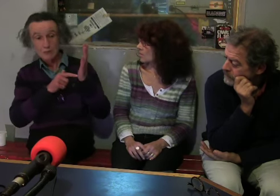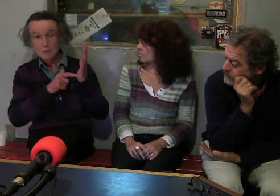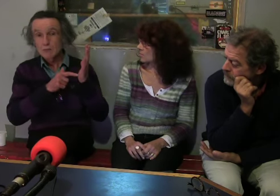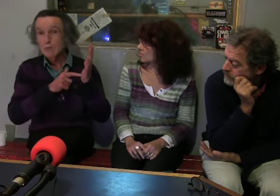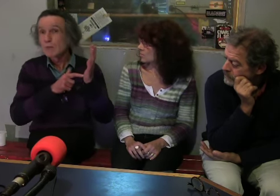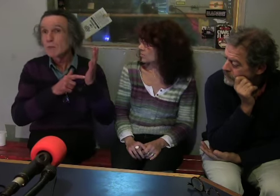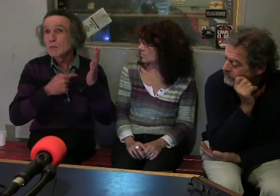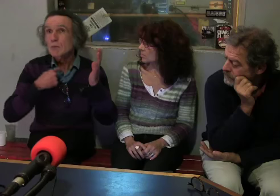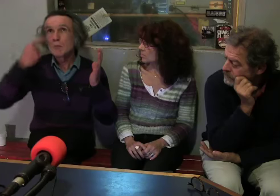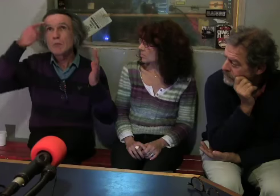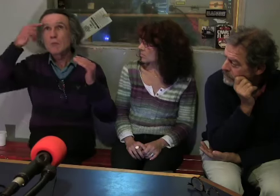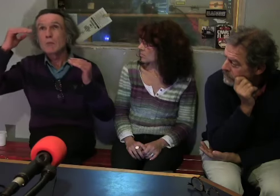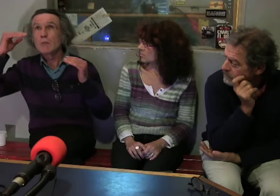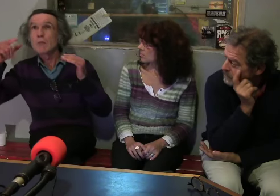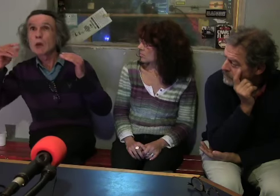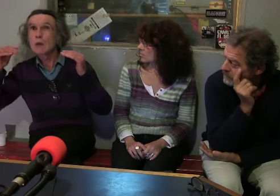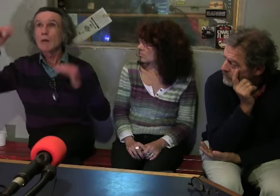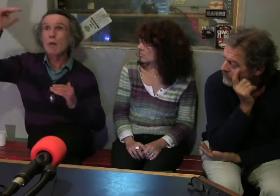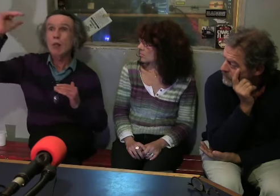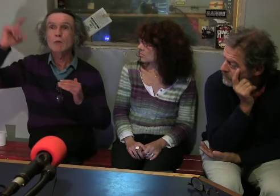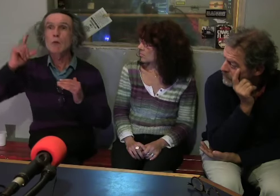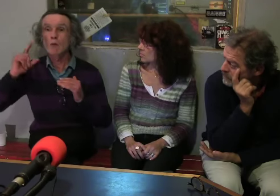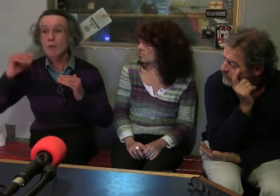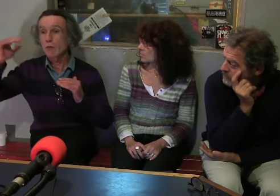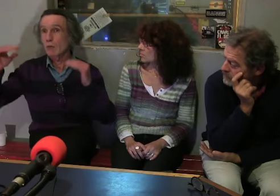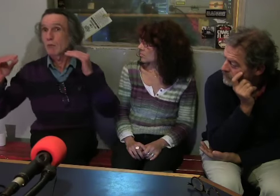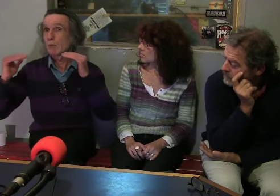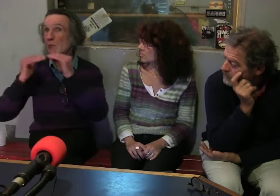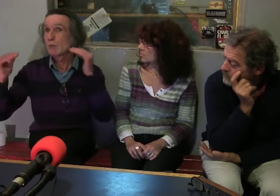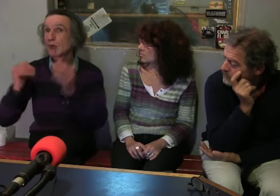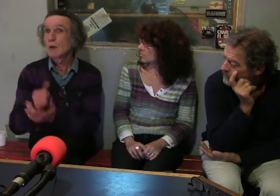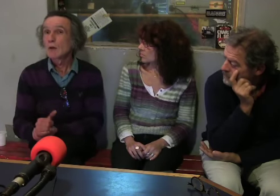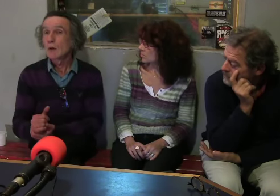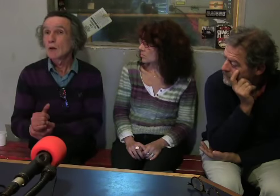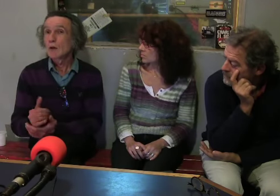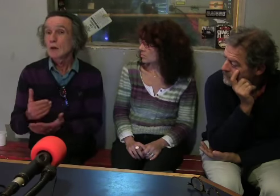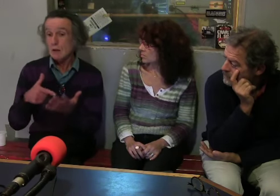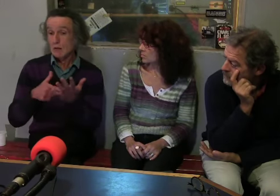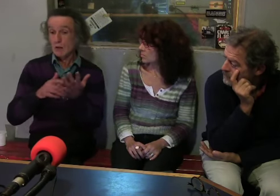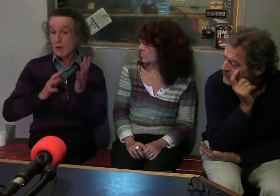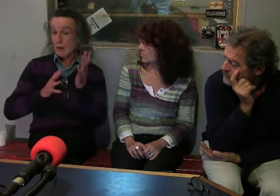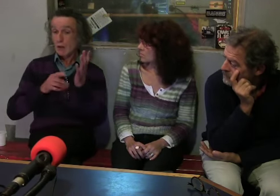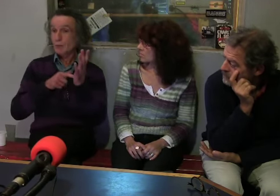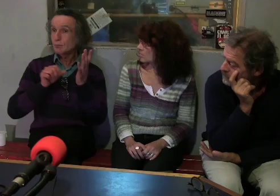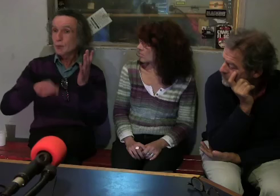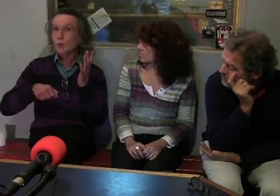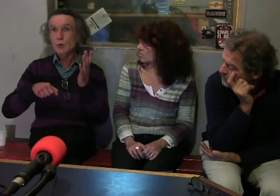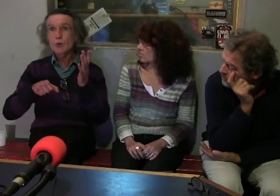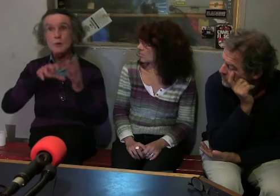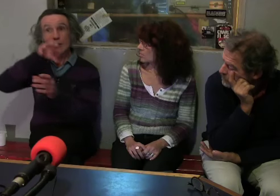La langue des signes, elle renvoie simplement, elle permet une égalité dans l'échange avec toutes